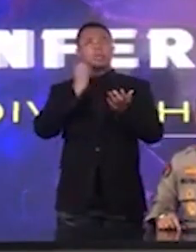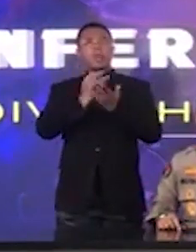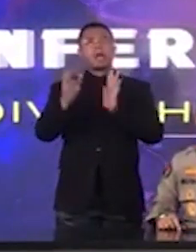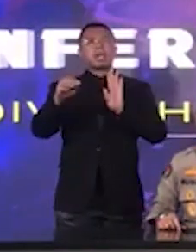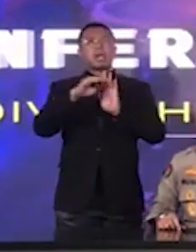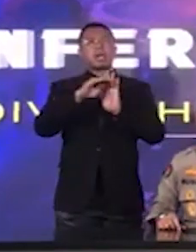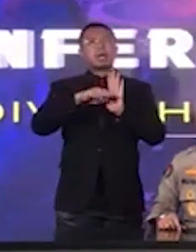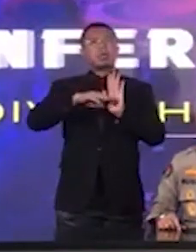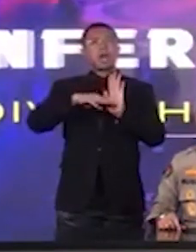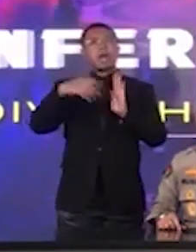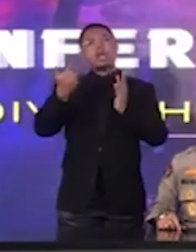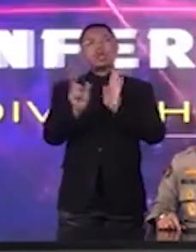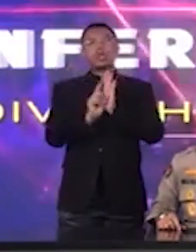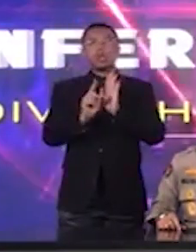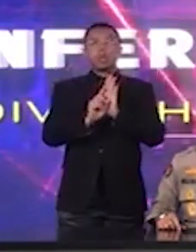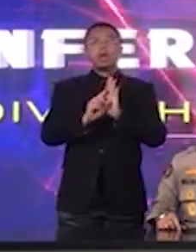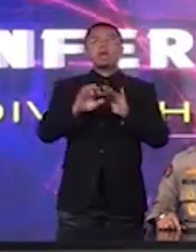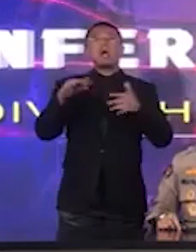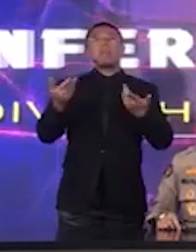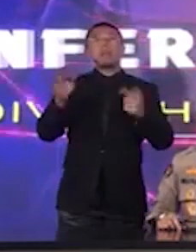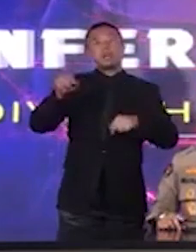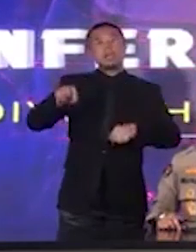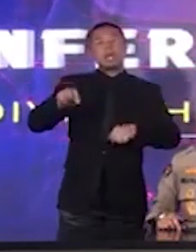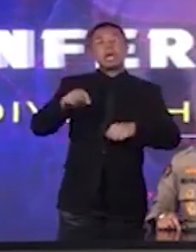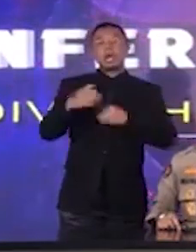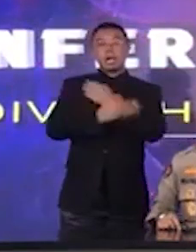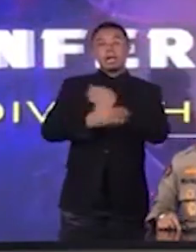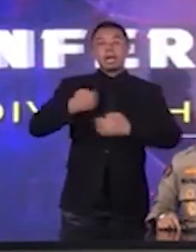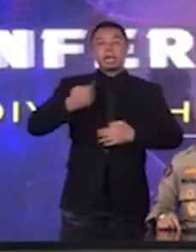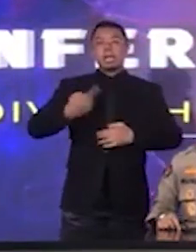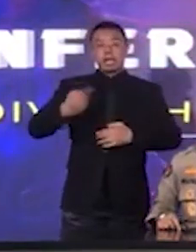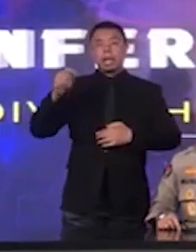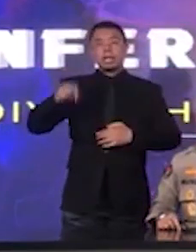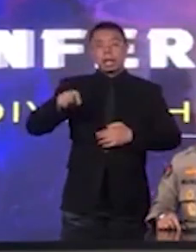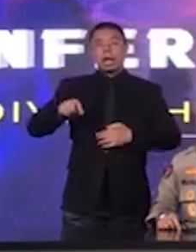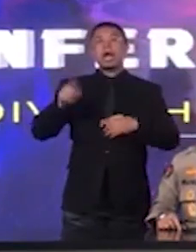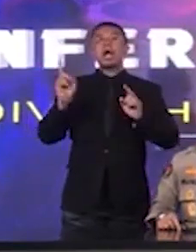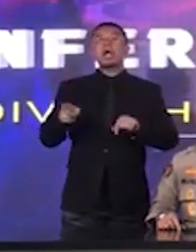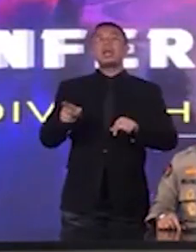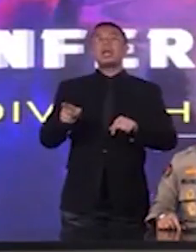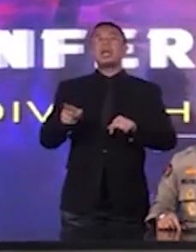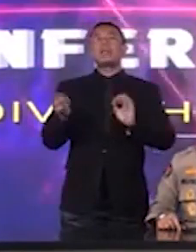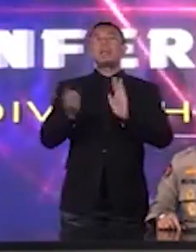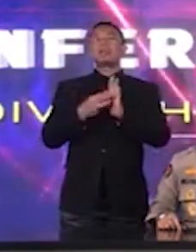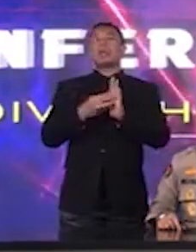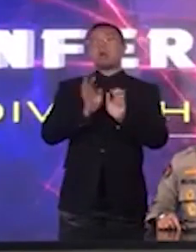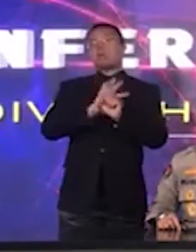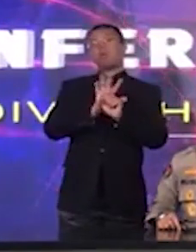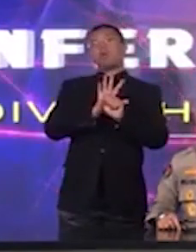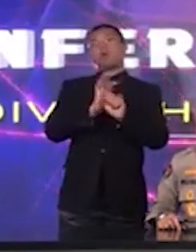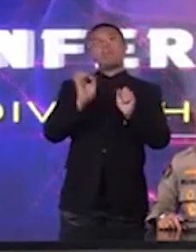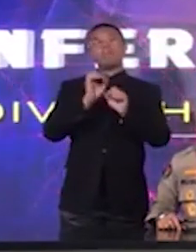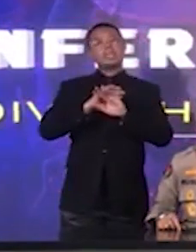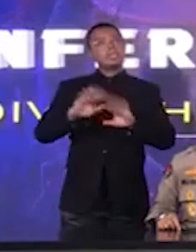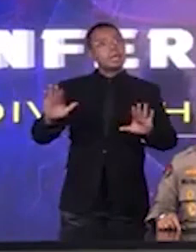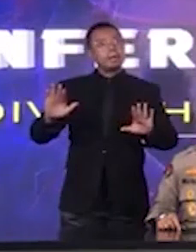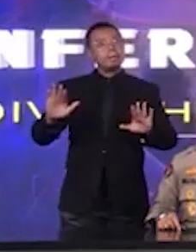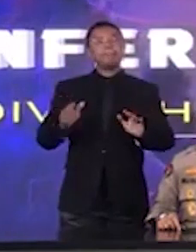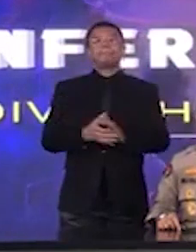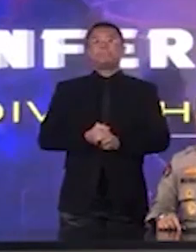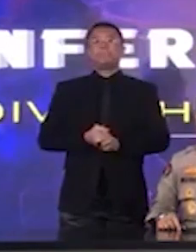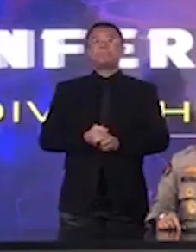pada saat ini di negeri kita masih terjadi pandemi